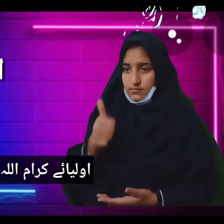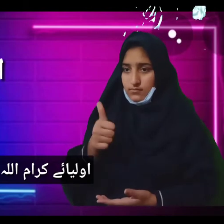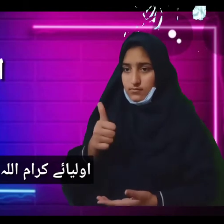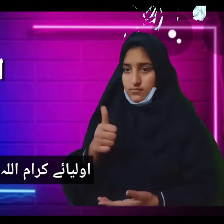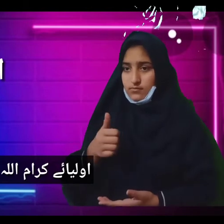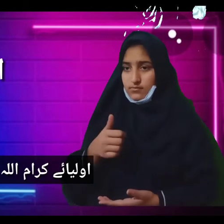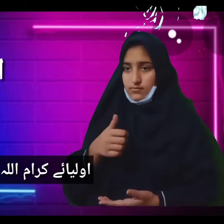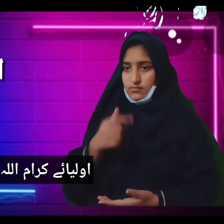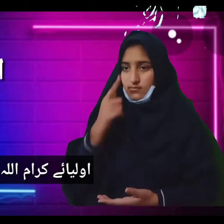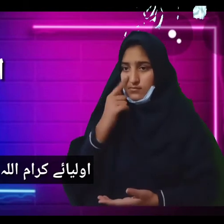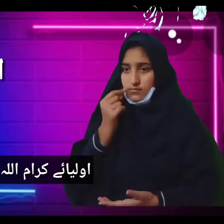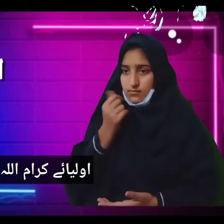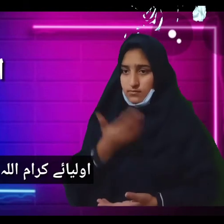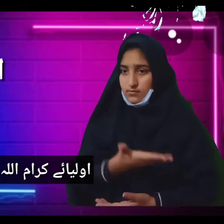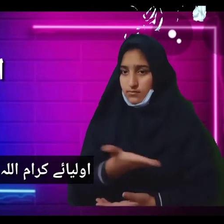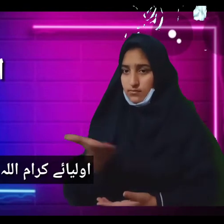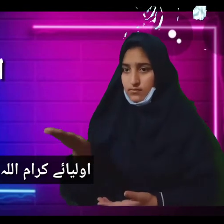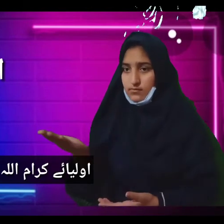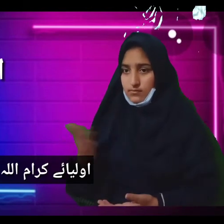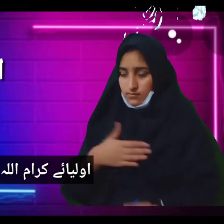नेक बंदे हैं।